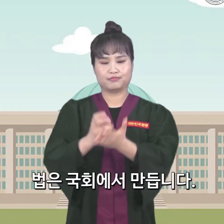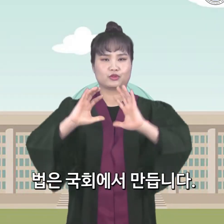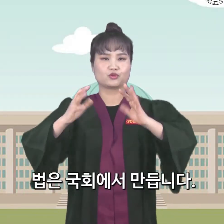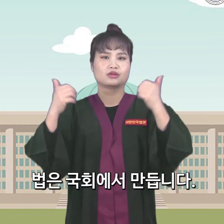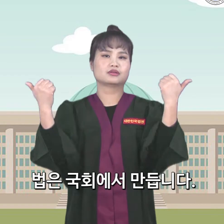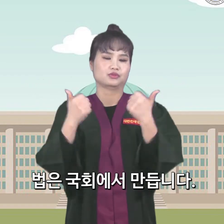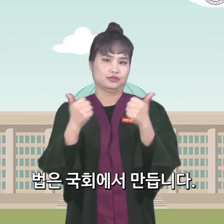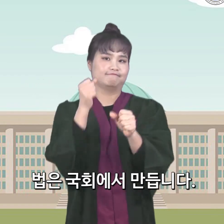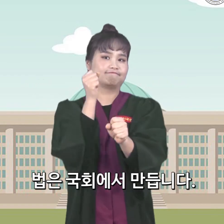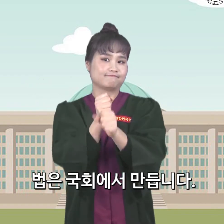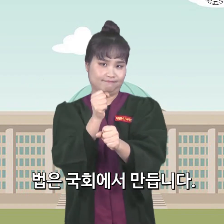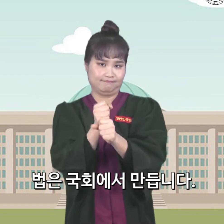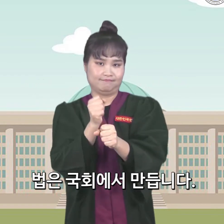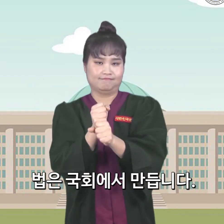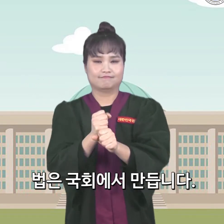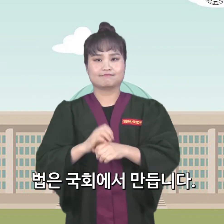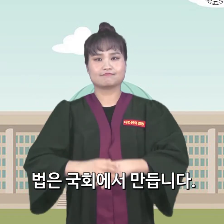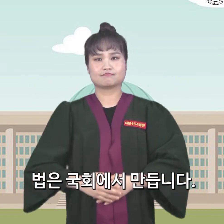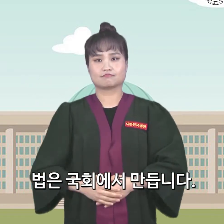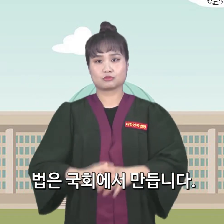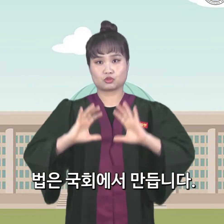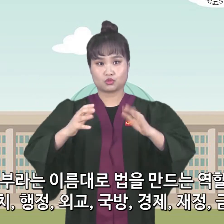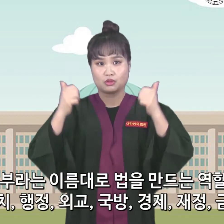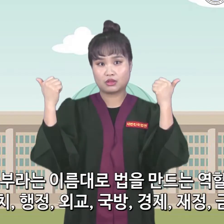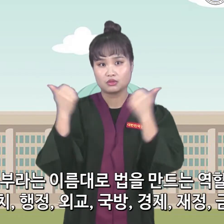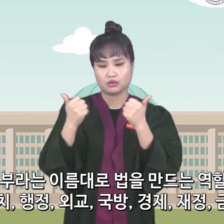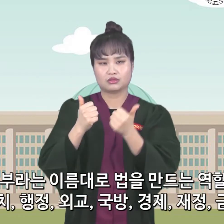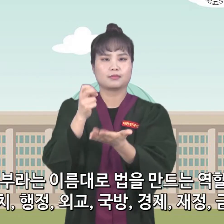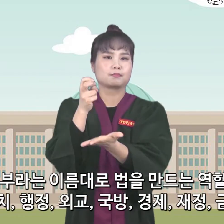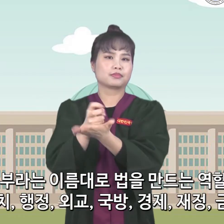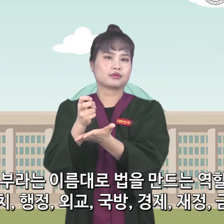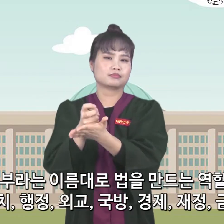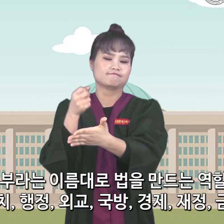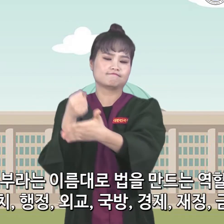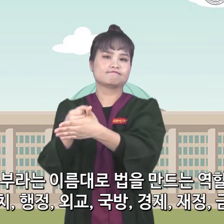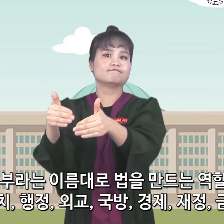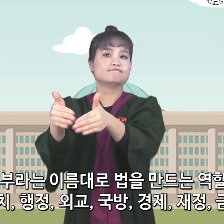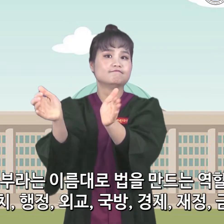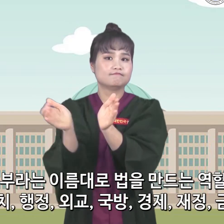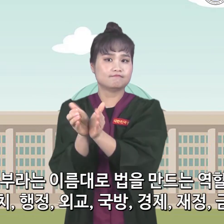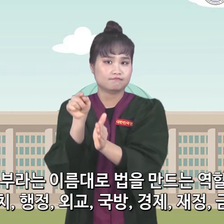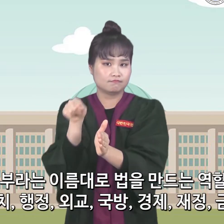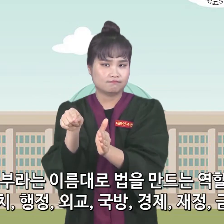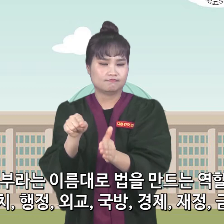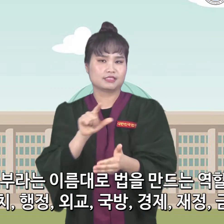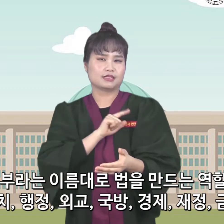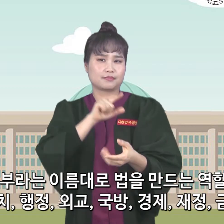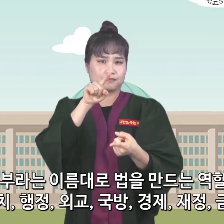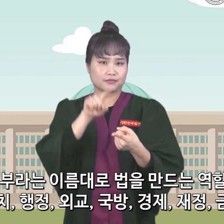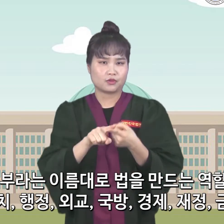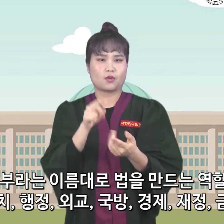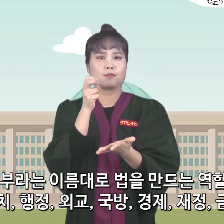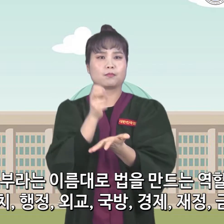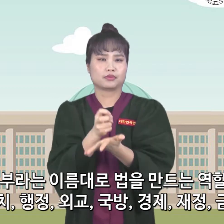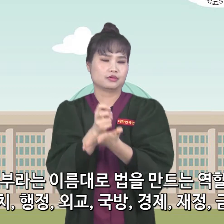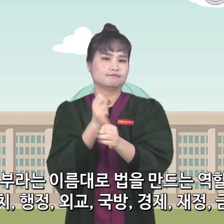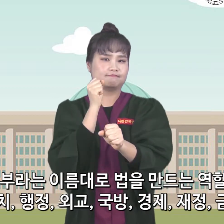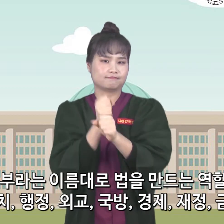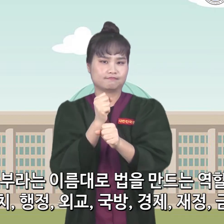법은 국회에서 만듭니다. 국회는 입법부라는 이름대로 법을 만드는 역할에